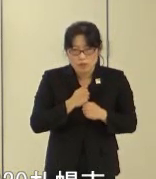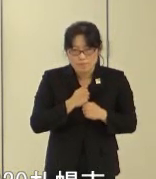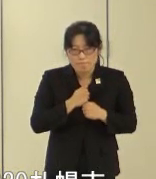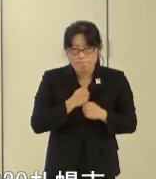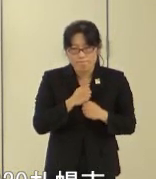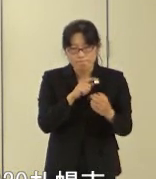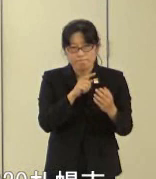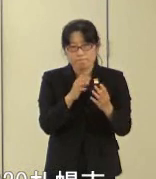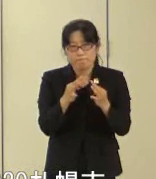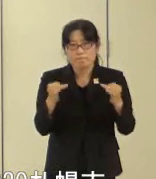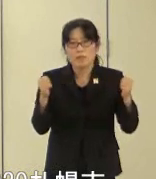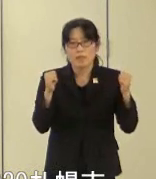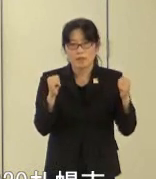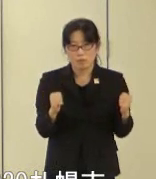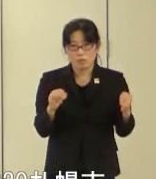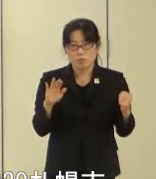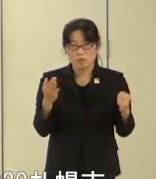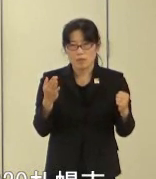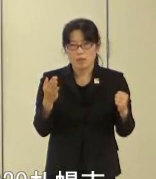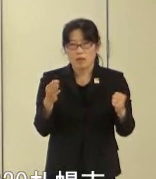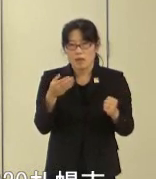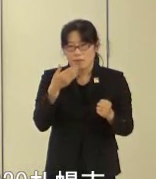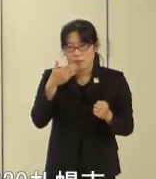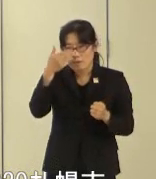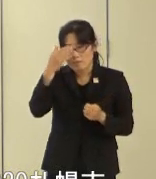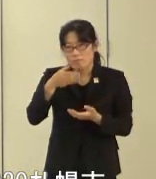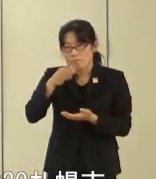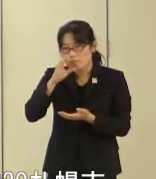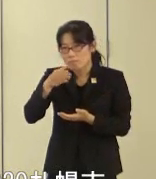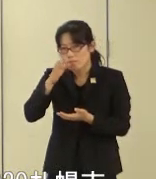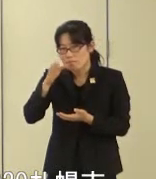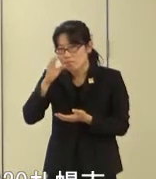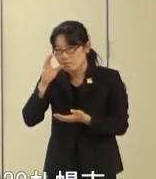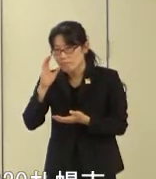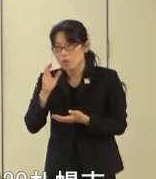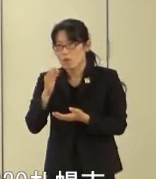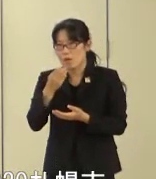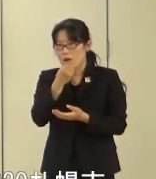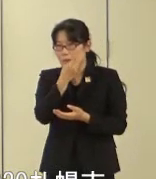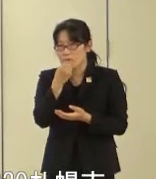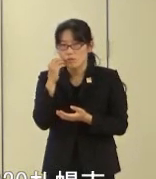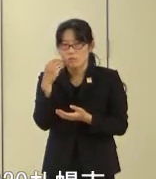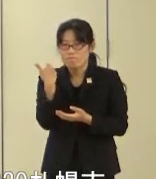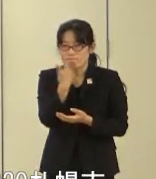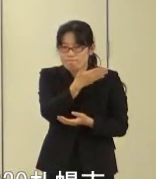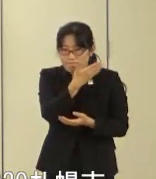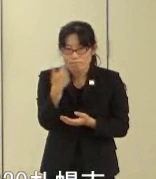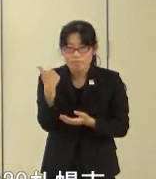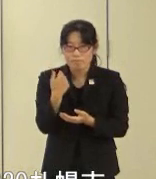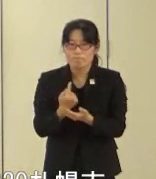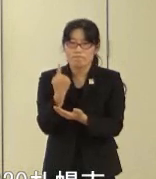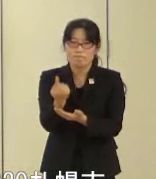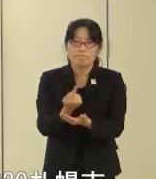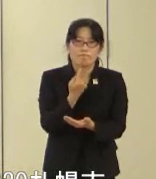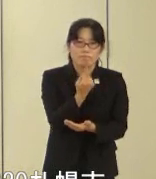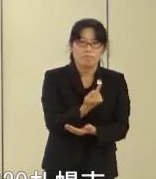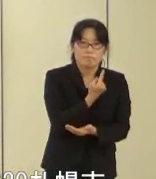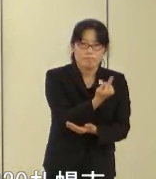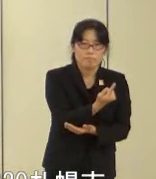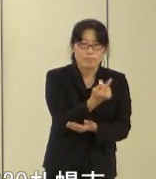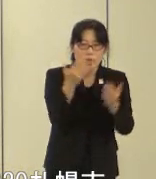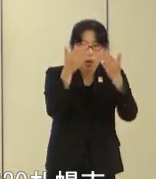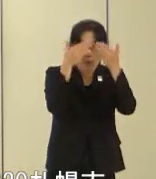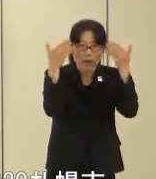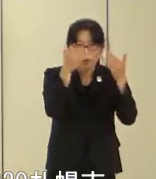が入ってくるとですね、マスクを外して、まあ、歩く若者も散見をされるということ